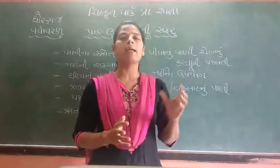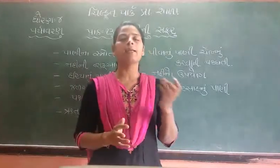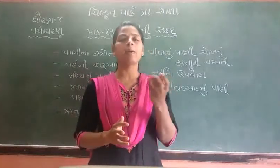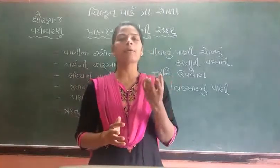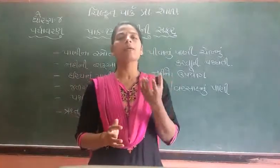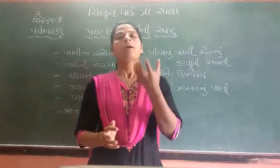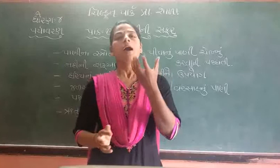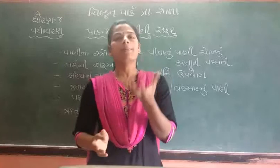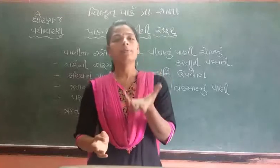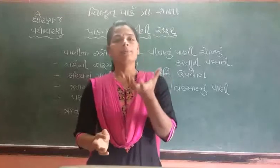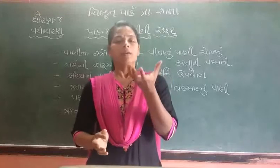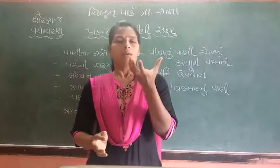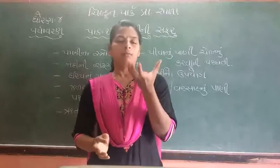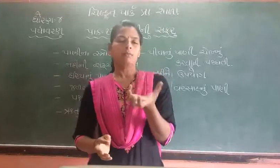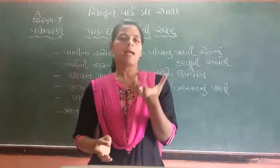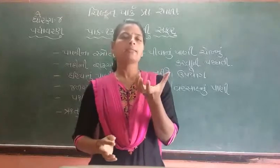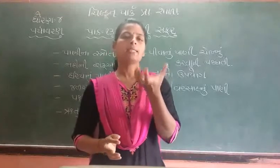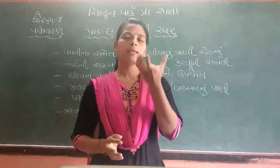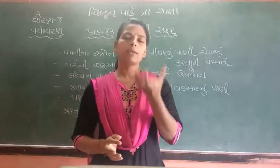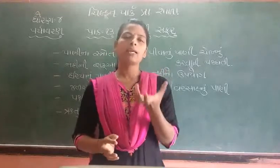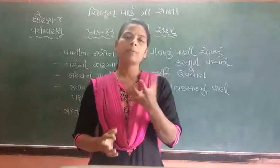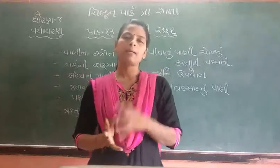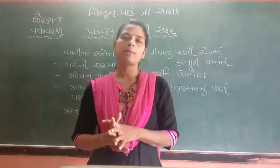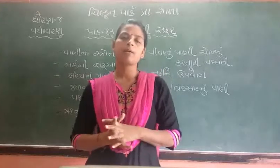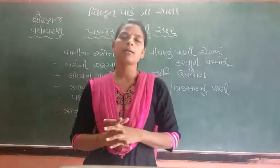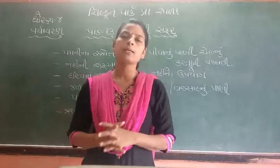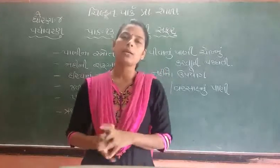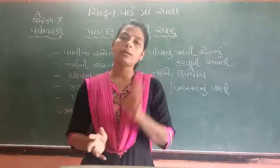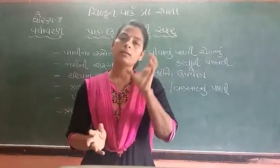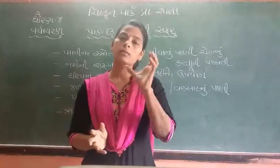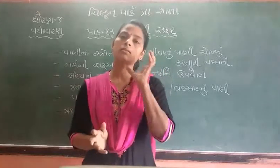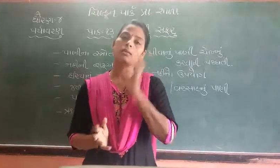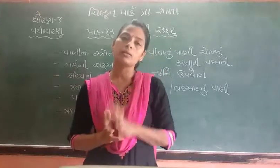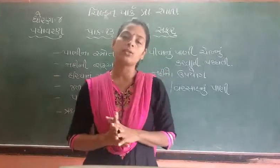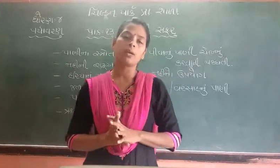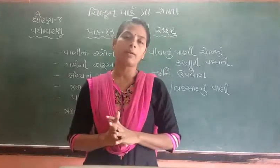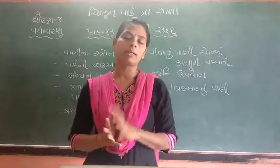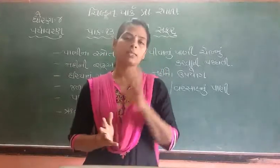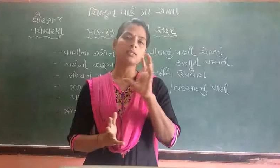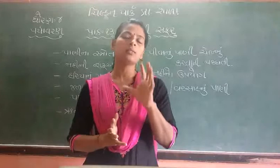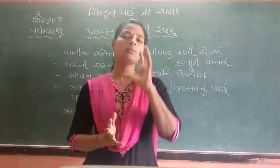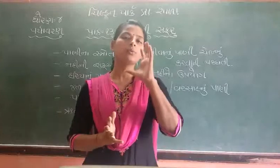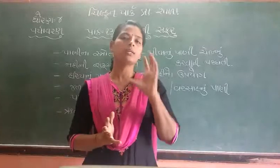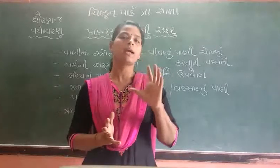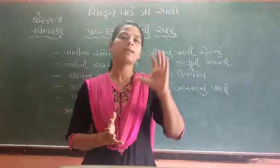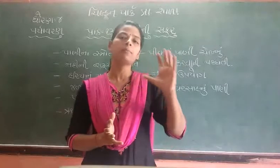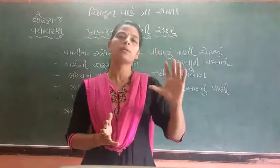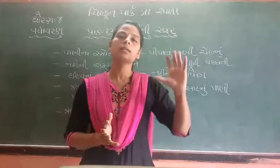એને આપણે આપણી સાયન્સની કે વૈજ્ઞાનિક ભાષામાં કહીએ તો એને અંતસ્થ નદીઓ કહેવાય, કે જે નદીઓ દરિયાને મળતી